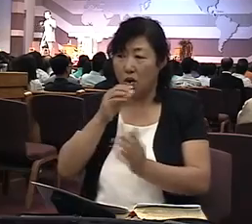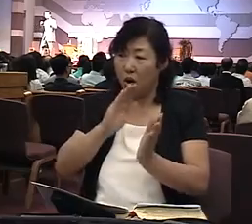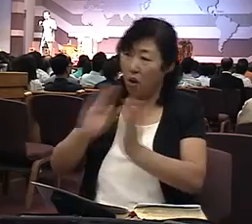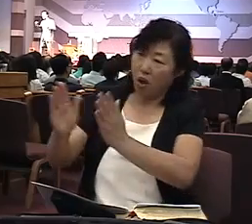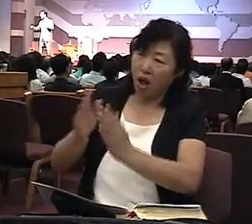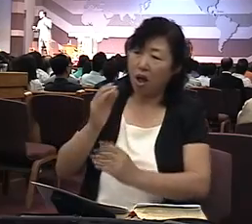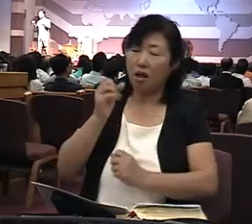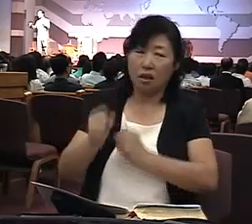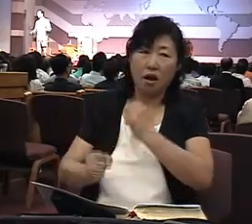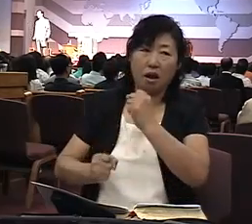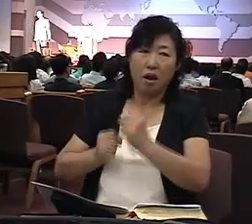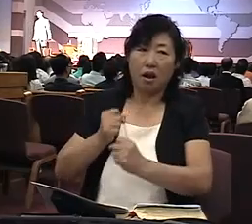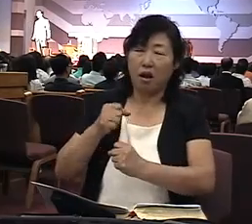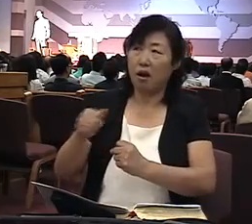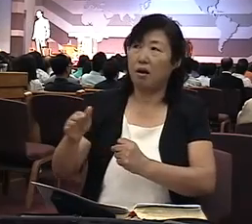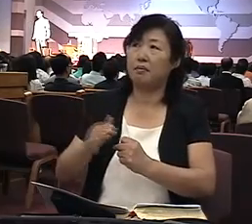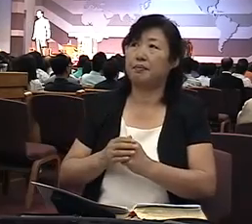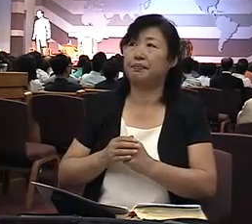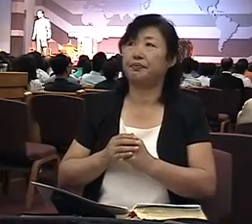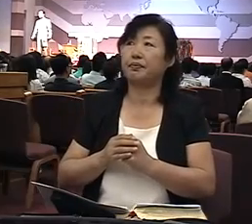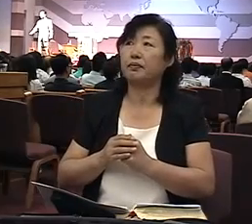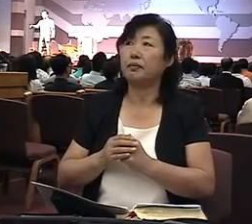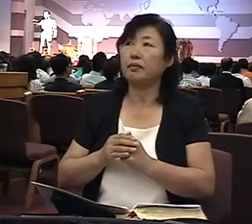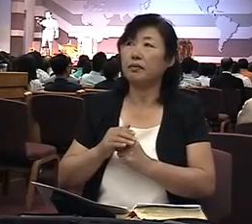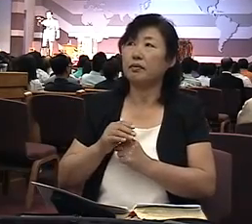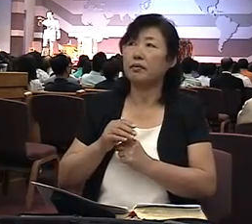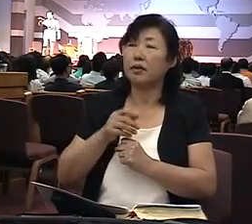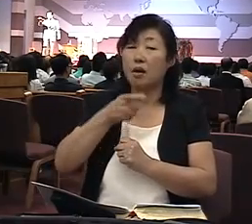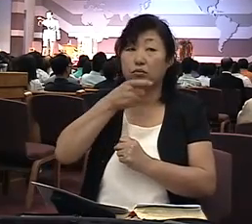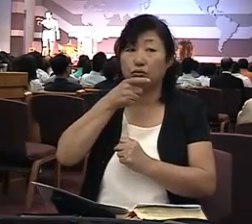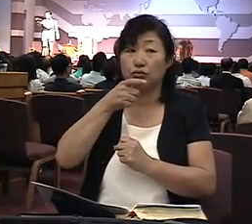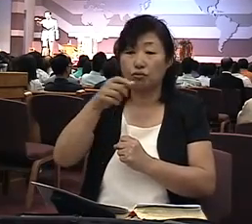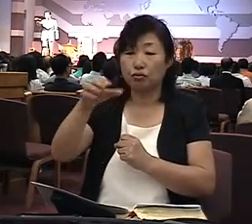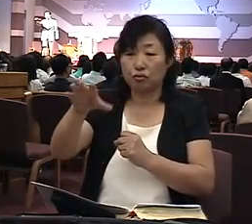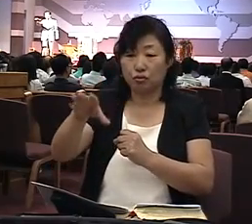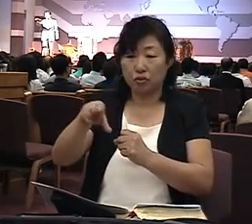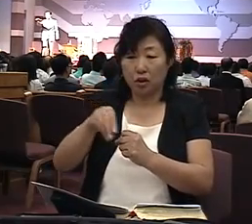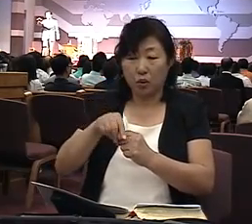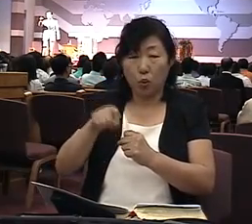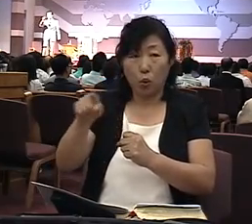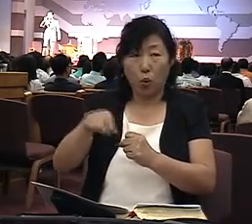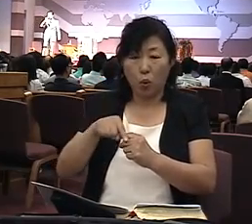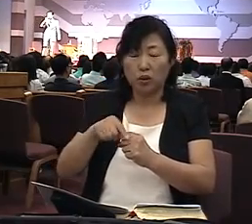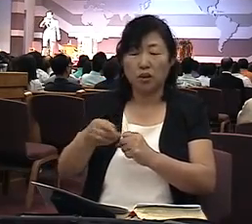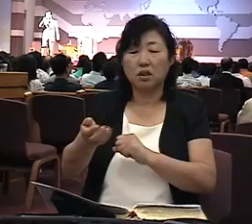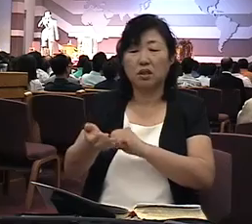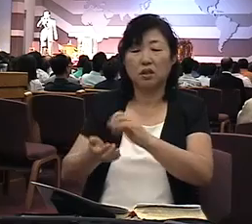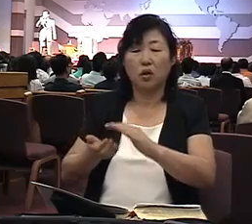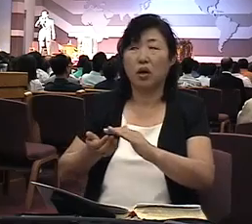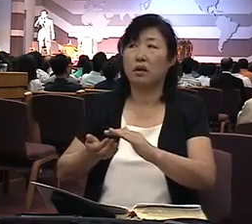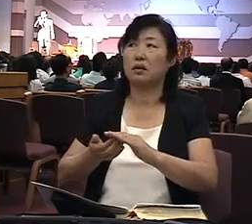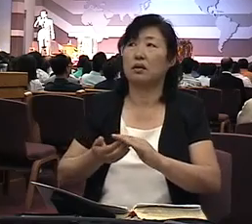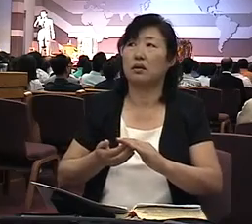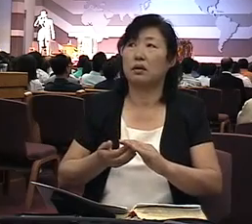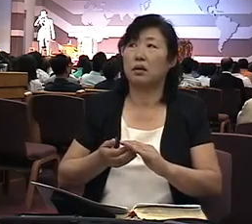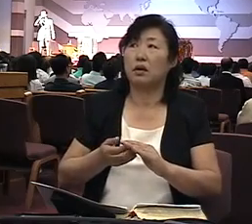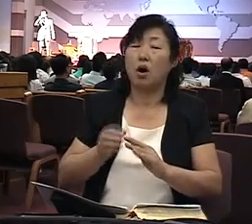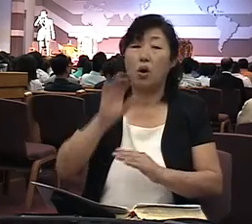막 달려가요. 근데 물에 딱 이르기 전에 트레이너가, 훈련자가 휘슬을